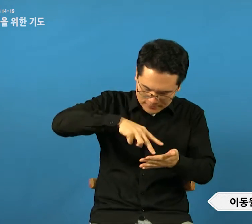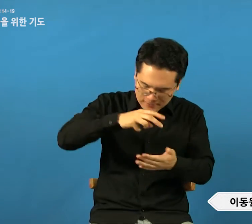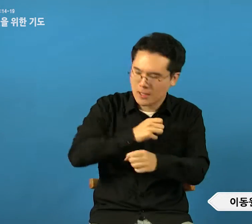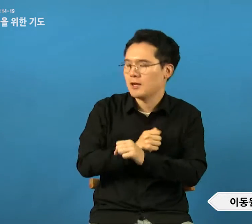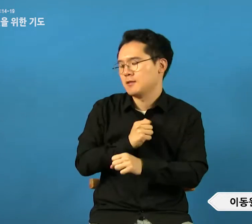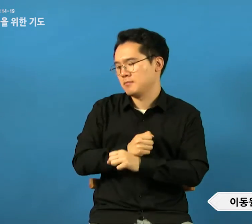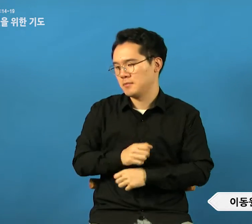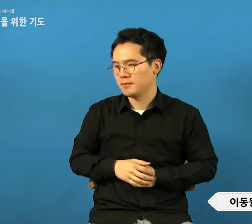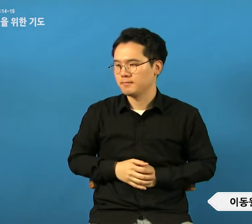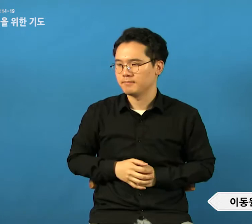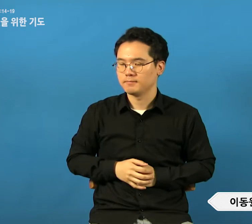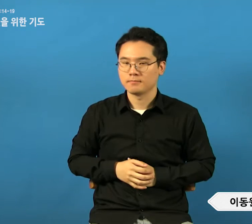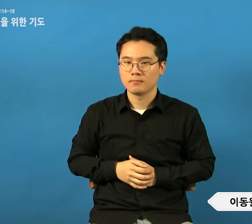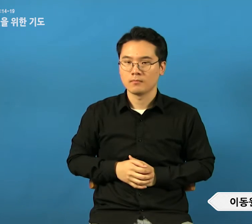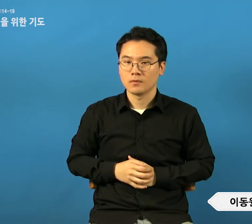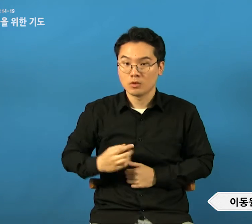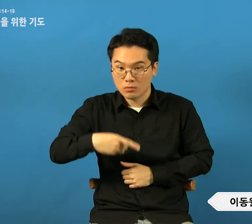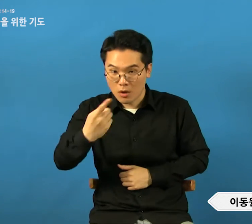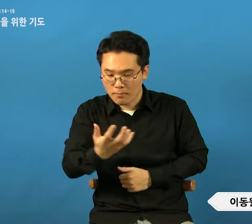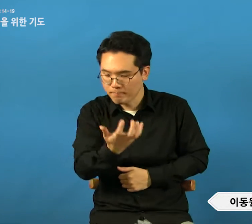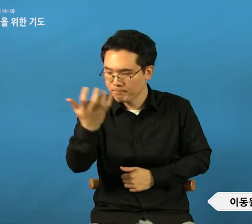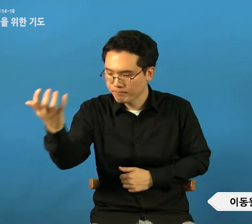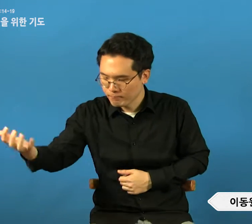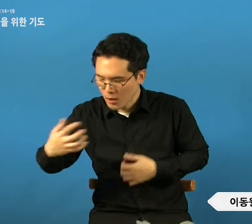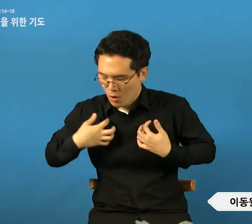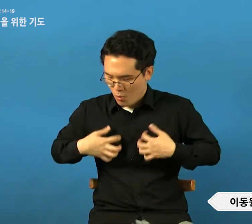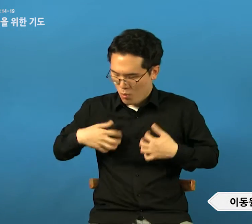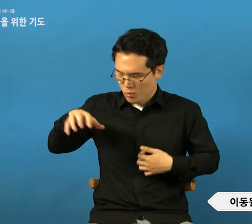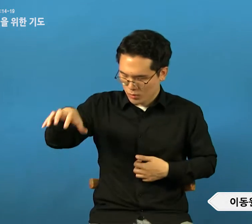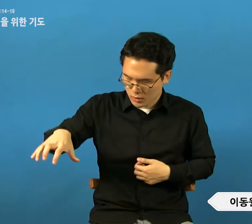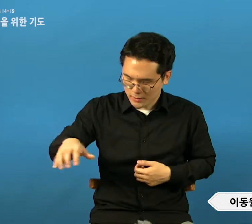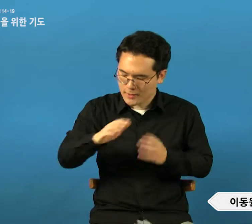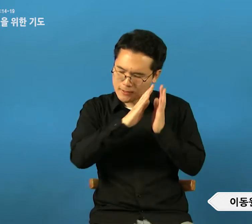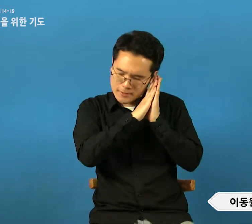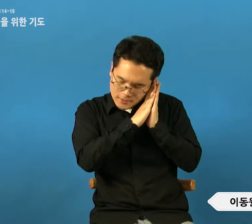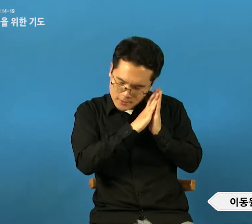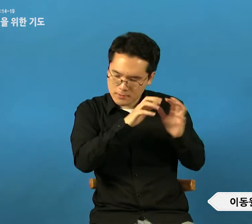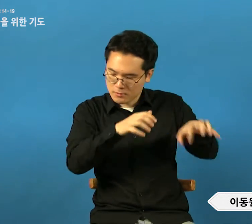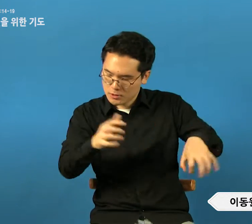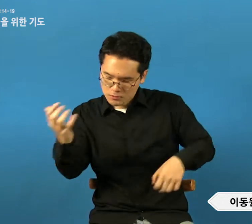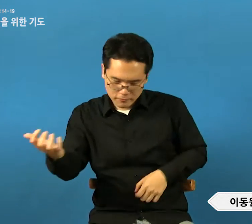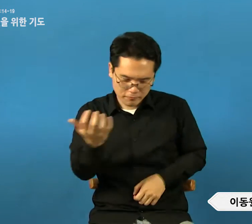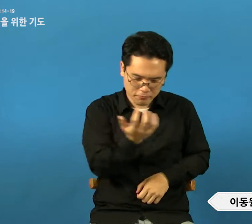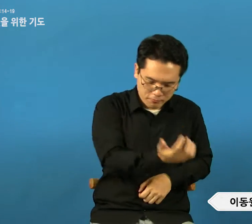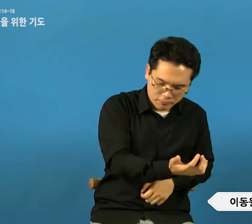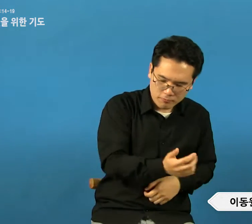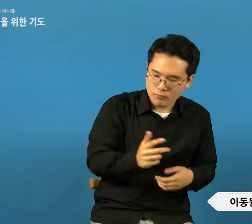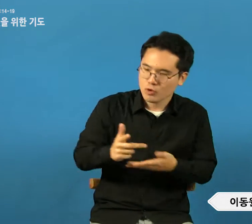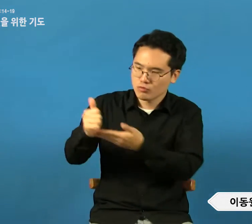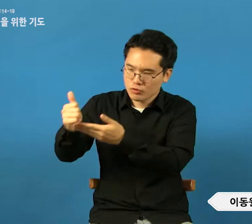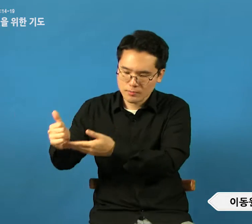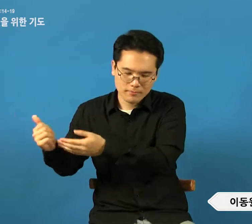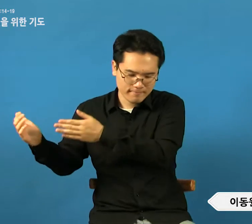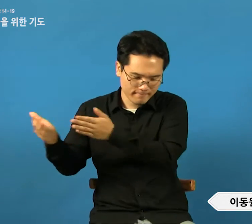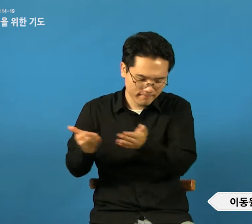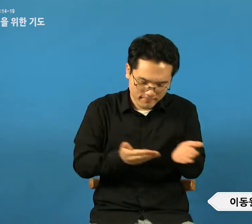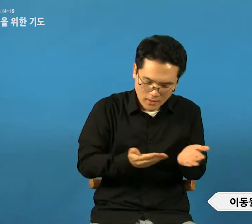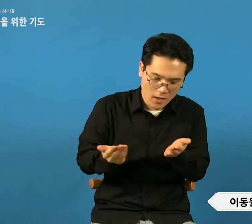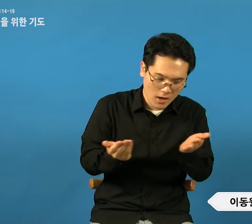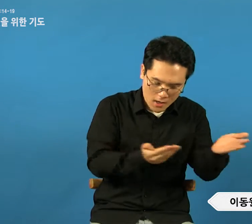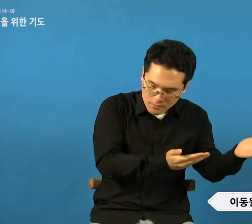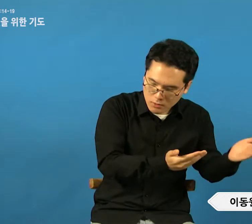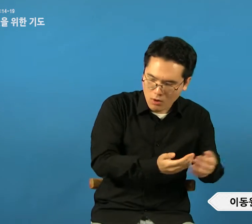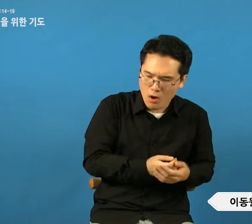이어서 저는 오락실, 침실, 벽장으로 그분을 안내하면서 더 많은 부끄러움을